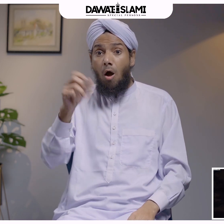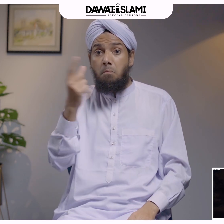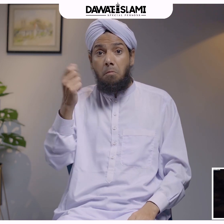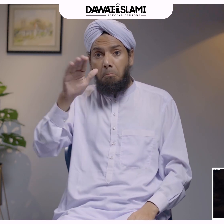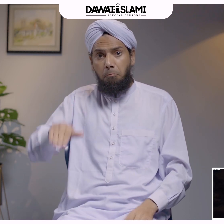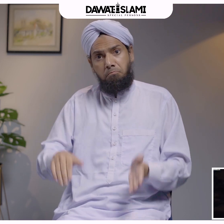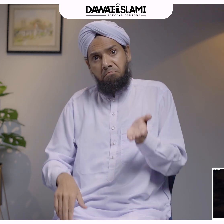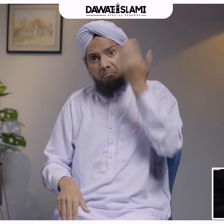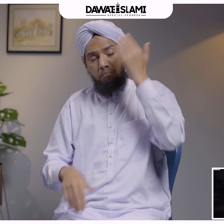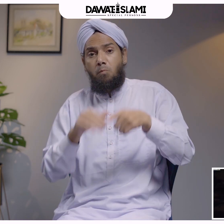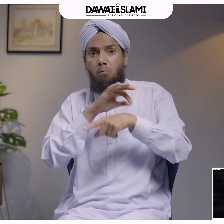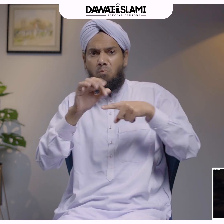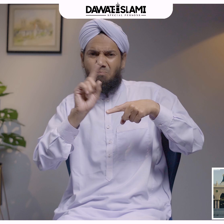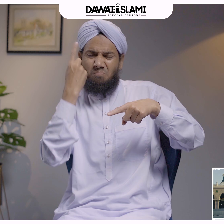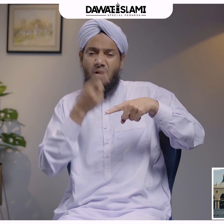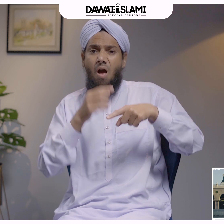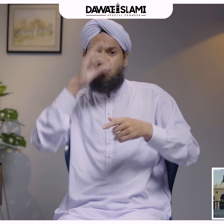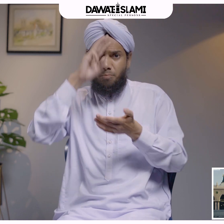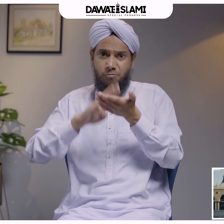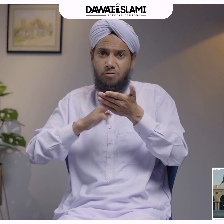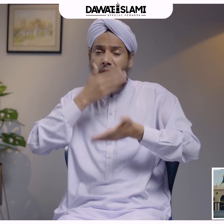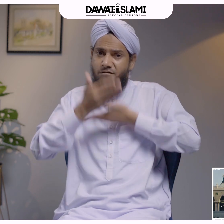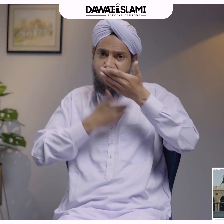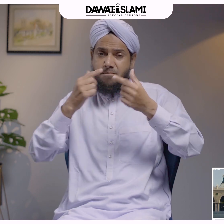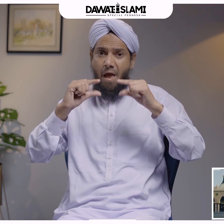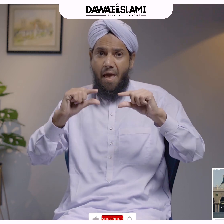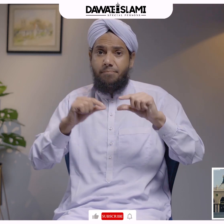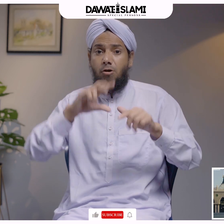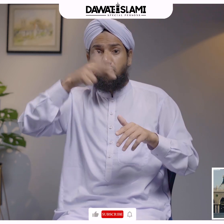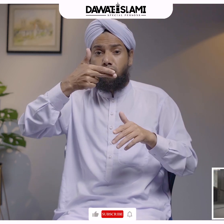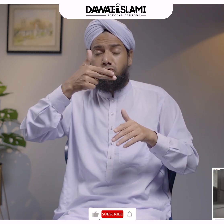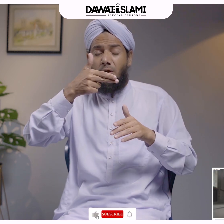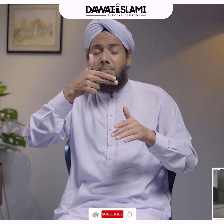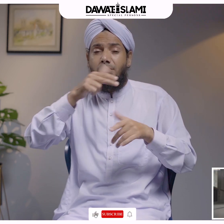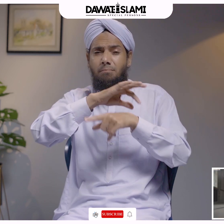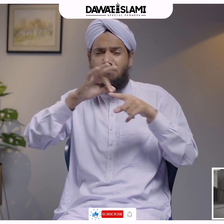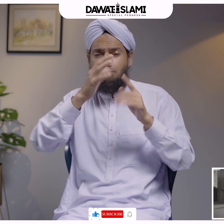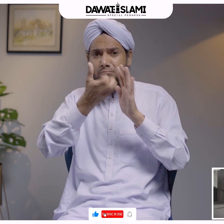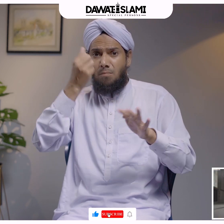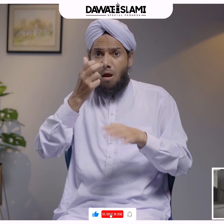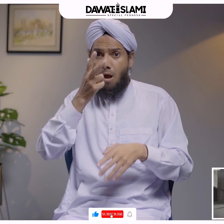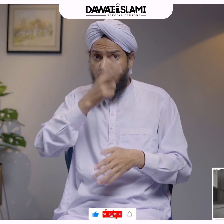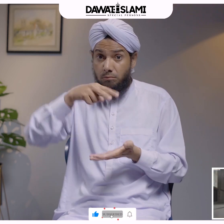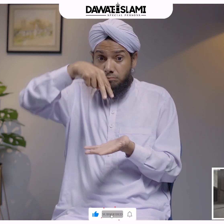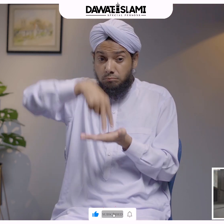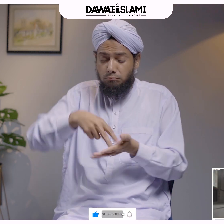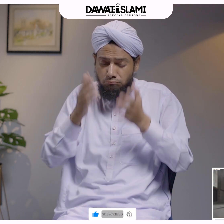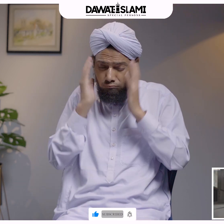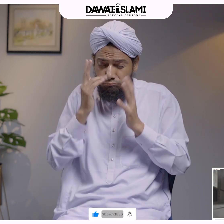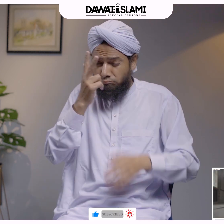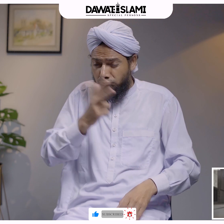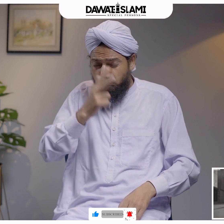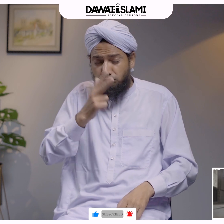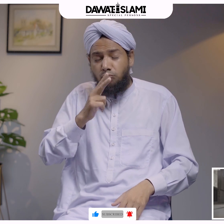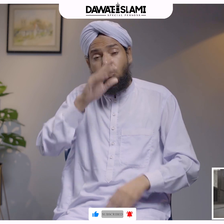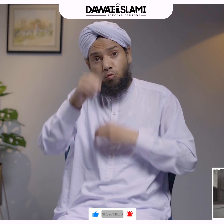یہ ایک رات 1000 مہینوں سے بہتر ہے۔ نبی پاک صلی اللہ علیہ وآلہ وسلم نے فرمایا، جس نے شب قدر میں قیام کیا یعنی